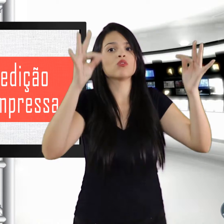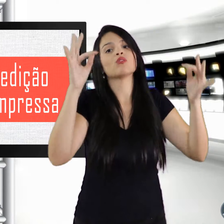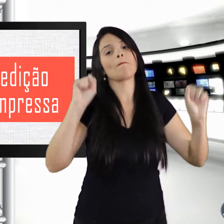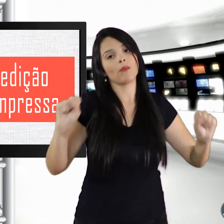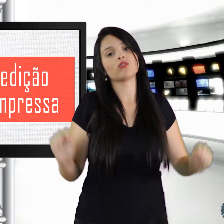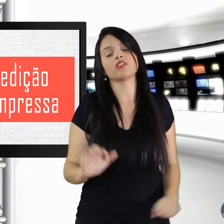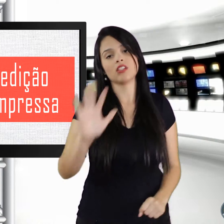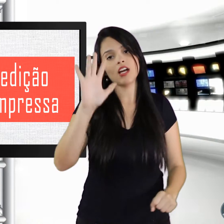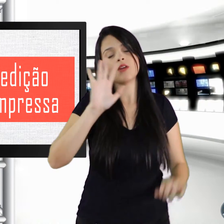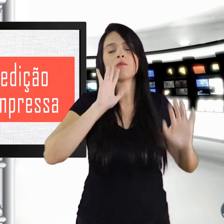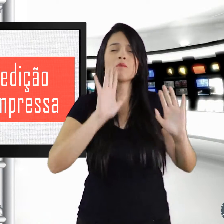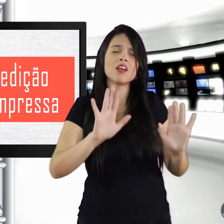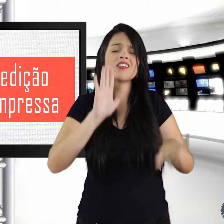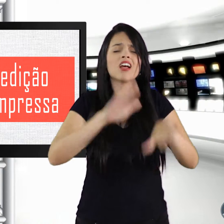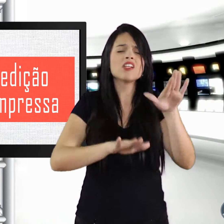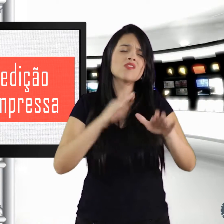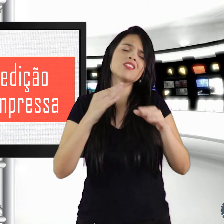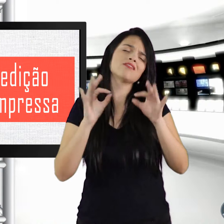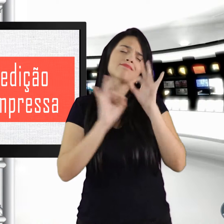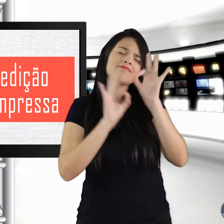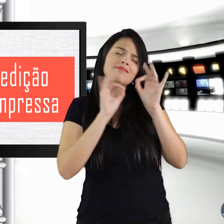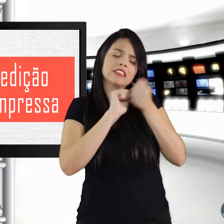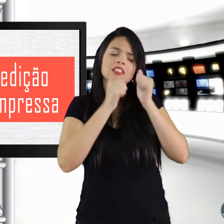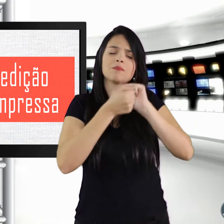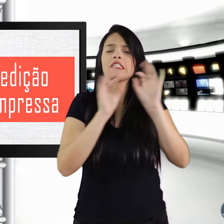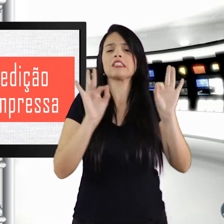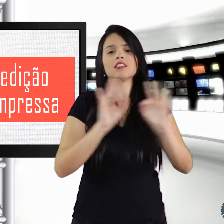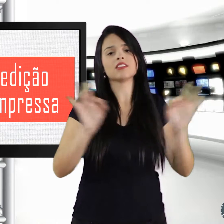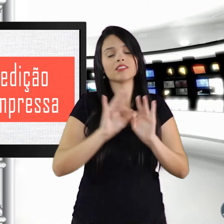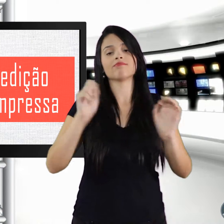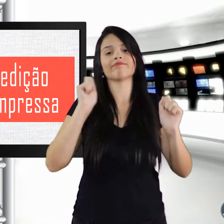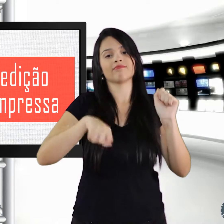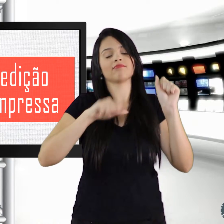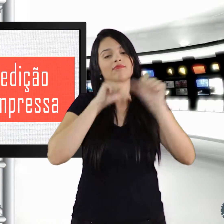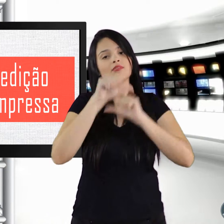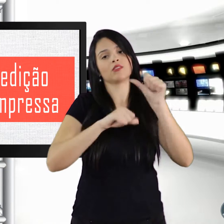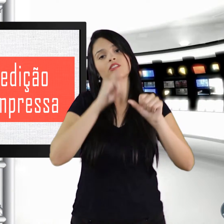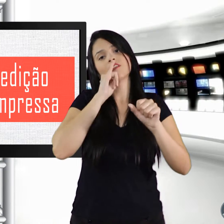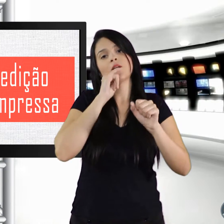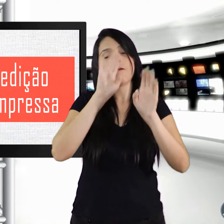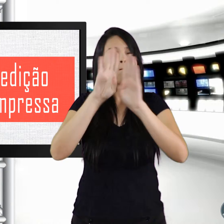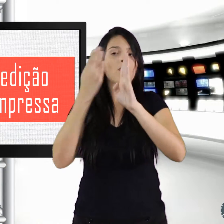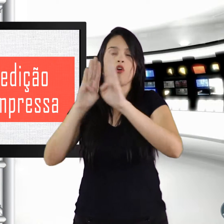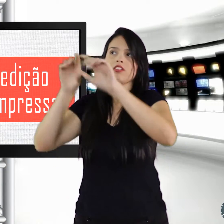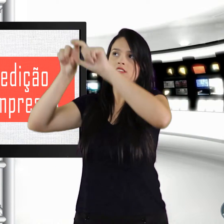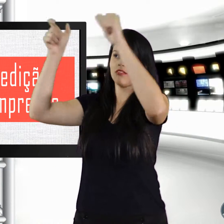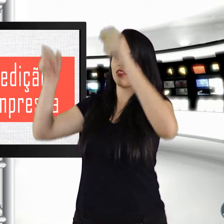No entanto, no geral, são pequenos detalhes que fazem a diferença. Vão de portas maiores, a eliminação de um